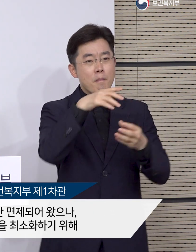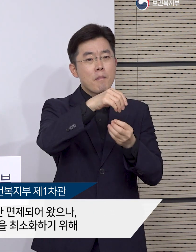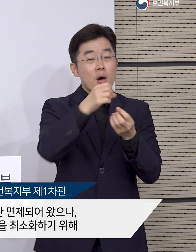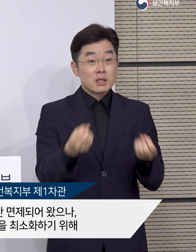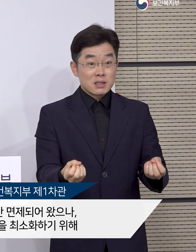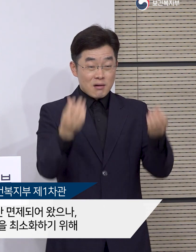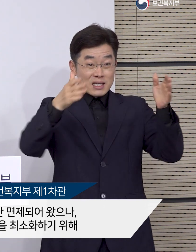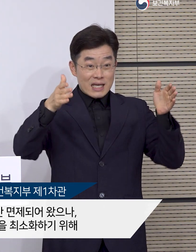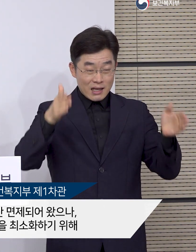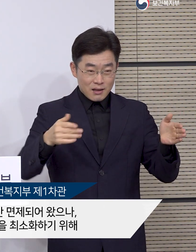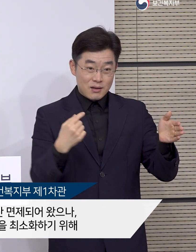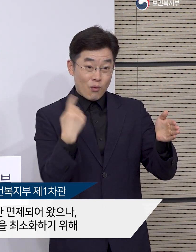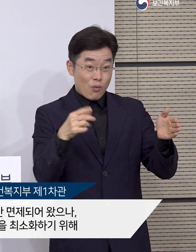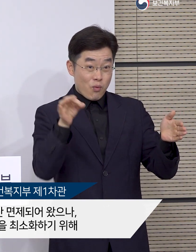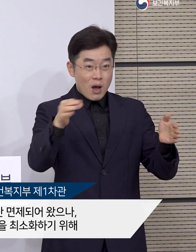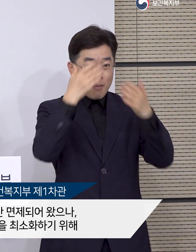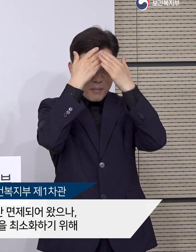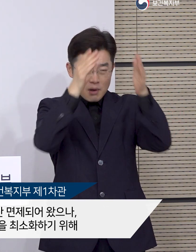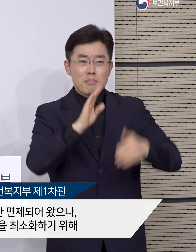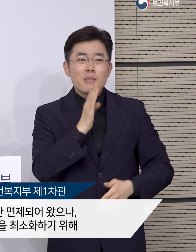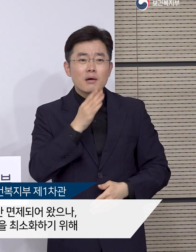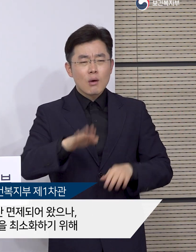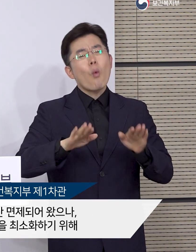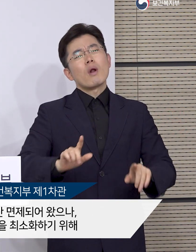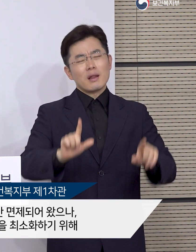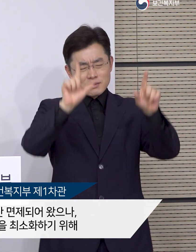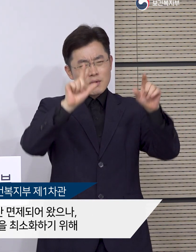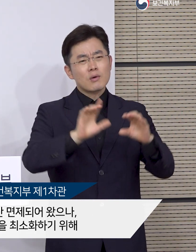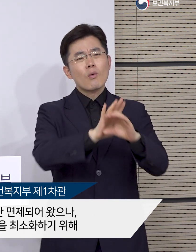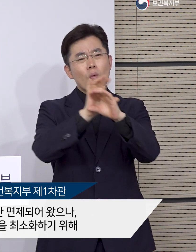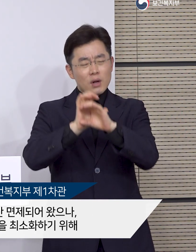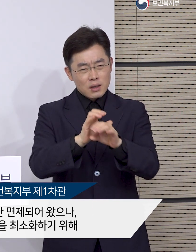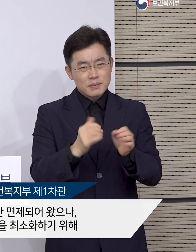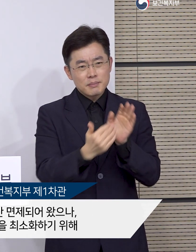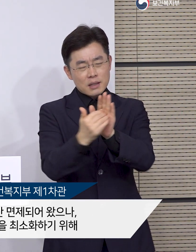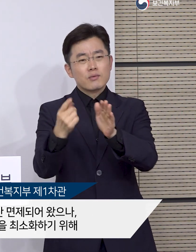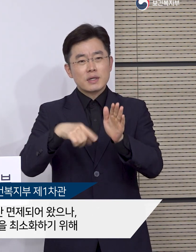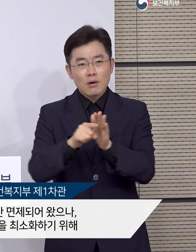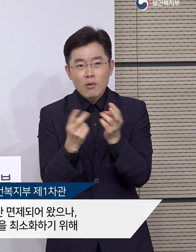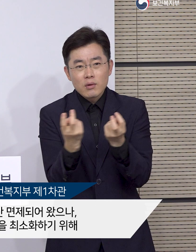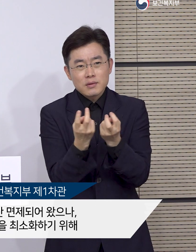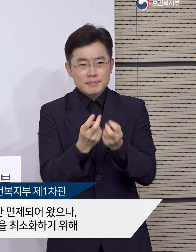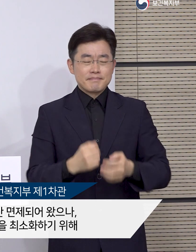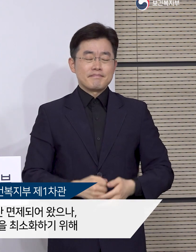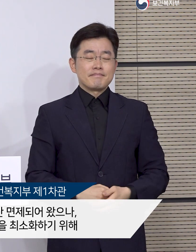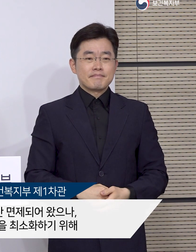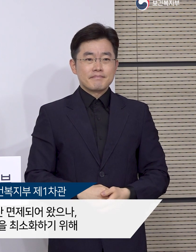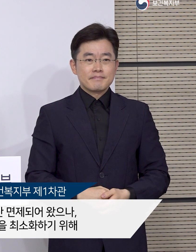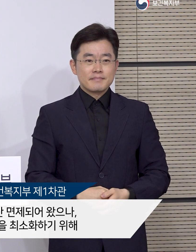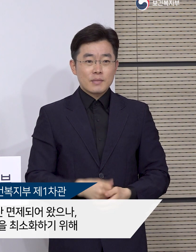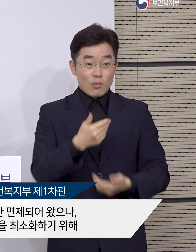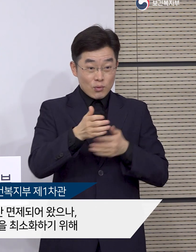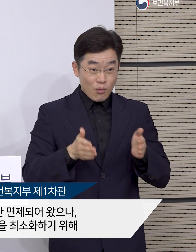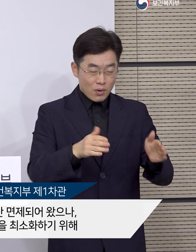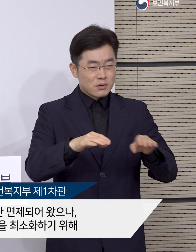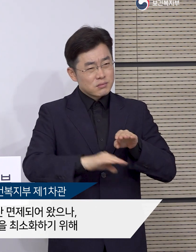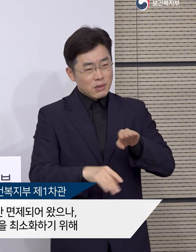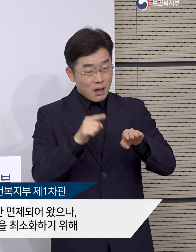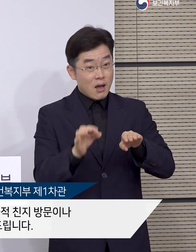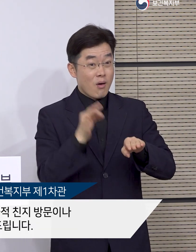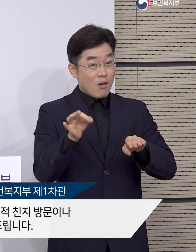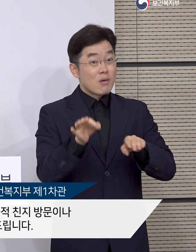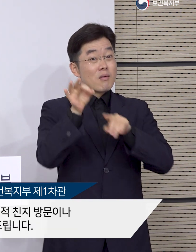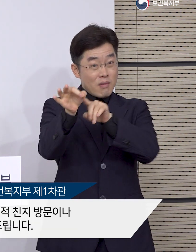기간 동안 면제되어 왔으나 금년에는 대규모 인구 이동에 따른 재확산 위험을 최소화하기